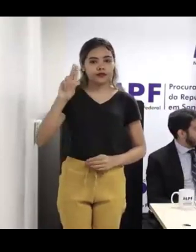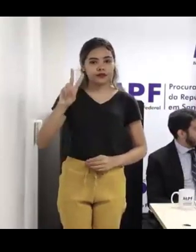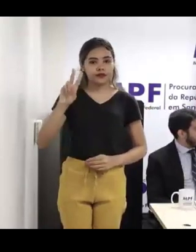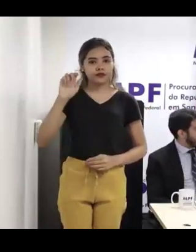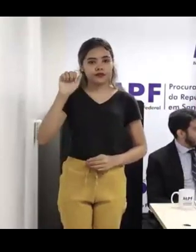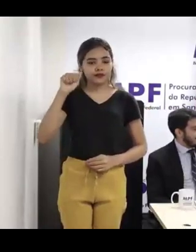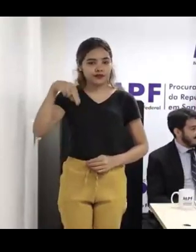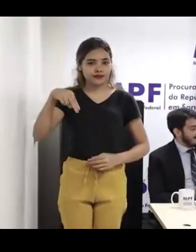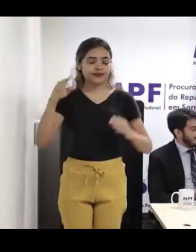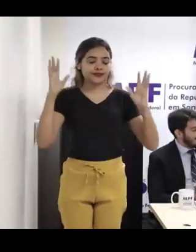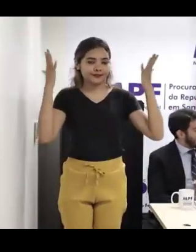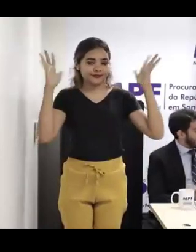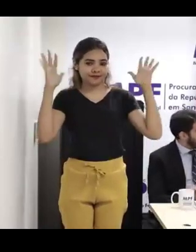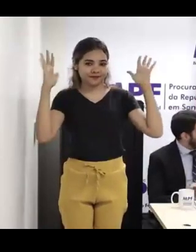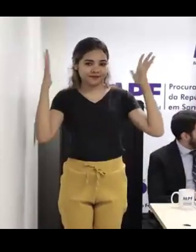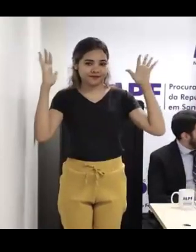Silva